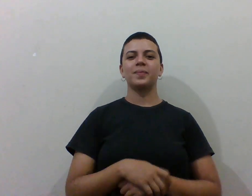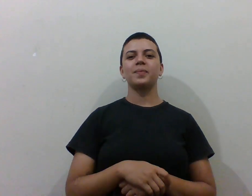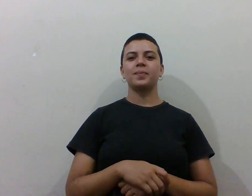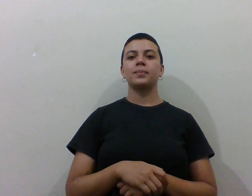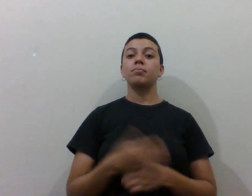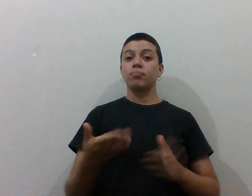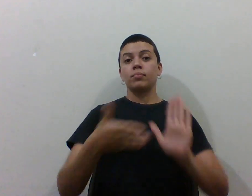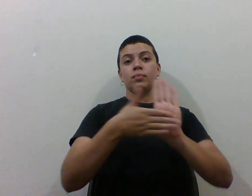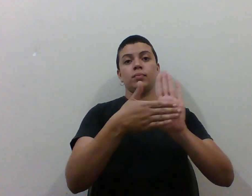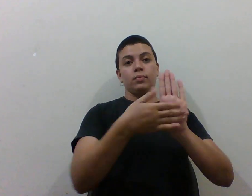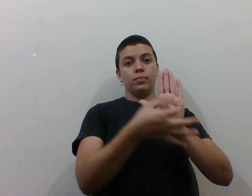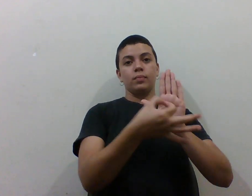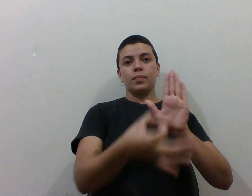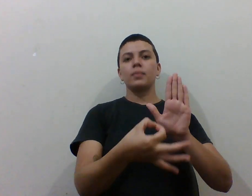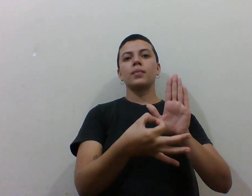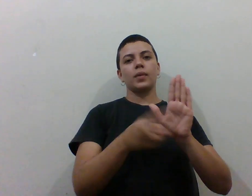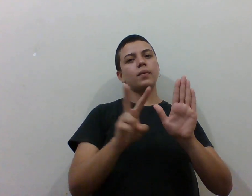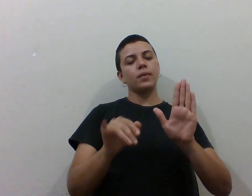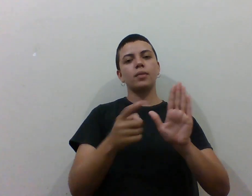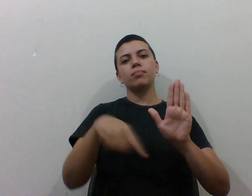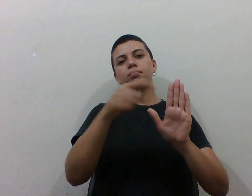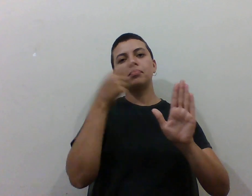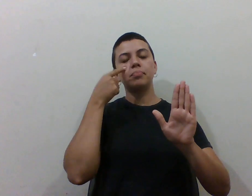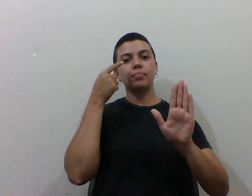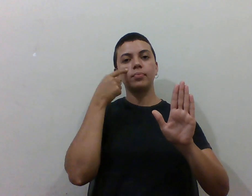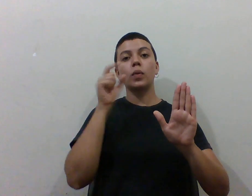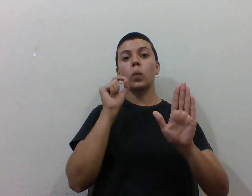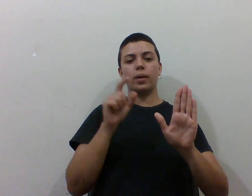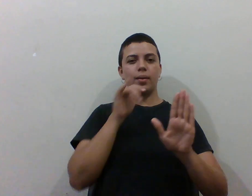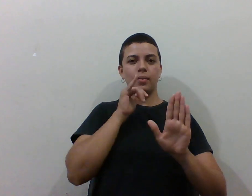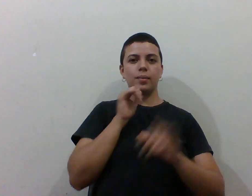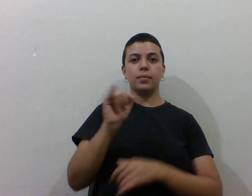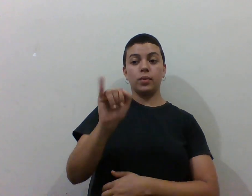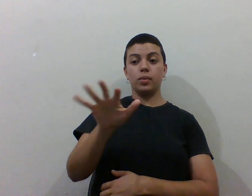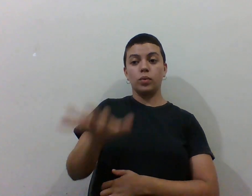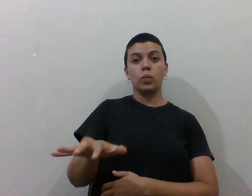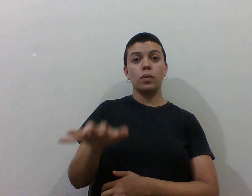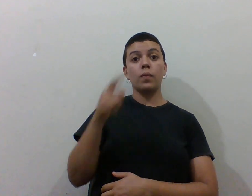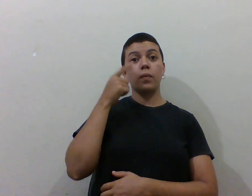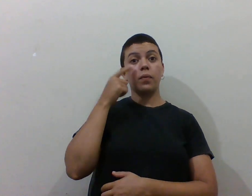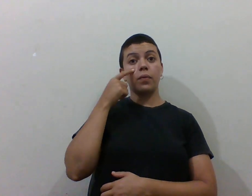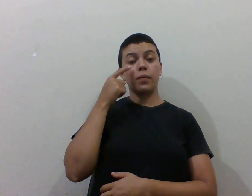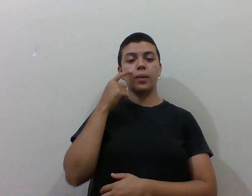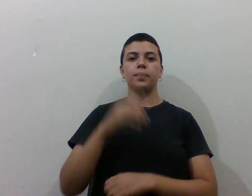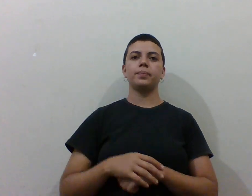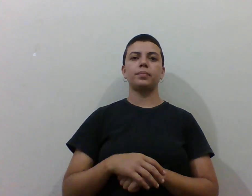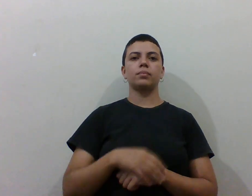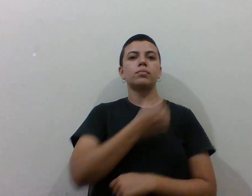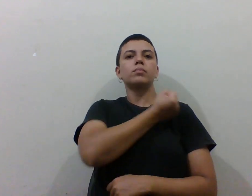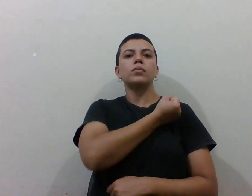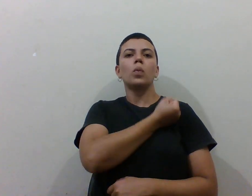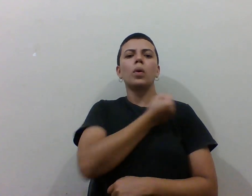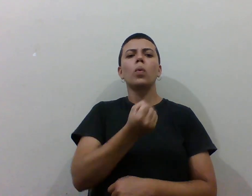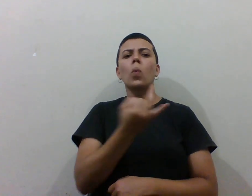ideias aqui seria interessante por exemplo nas instituições mapear os profissionais que já trabalham com direitos humanos ver